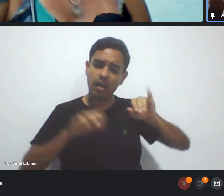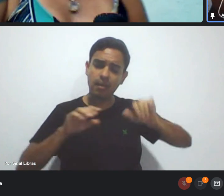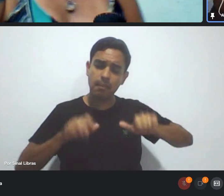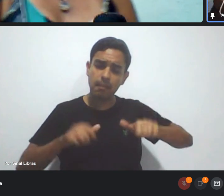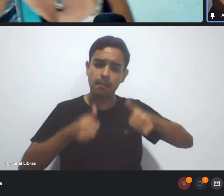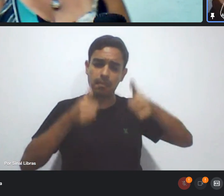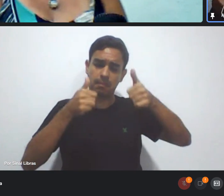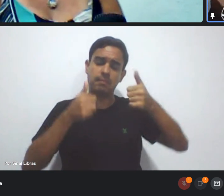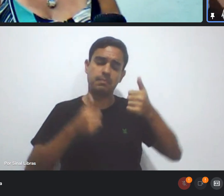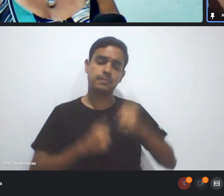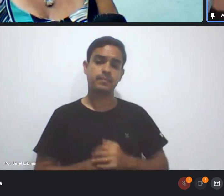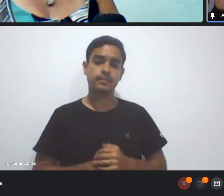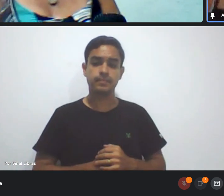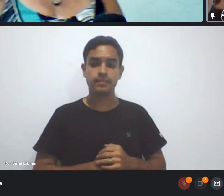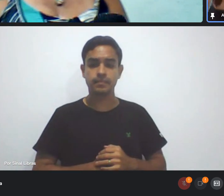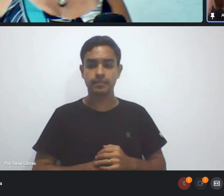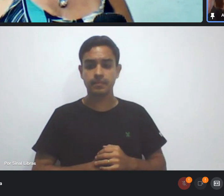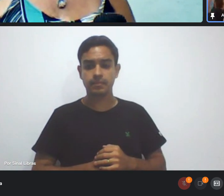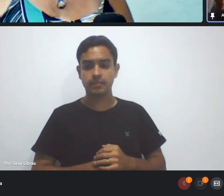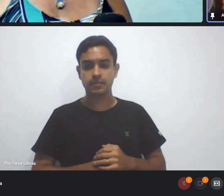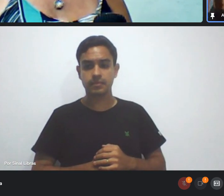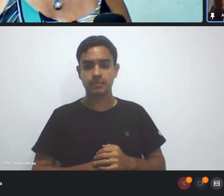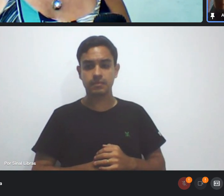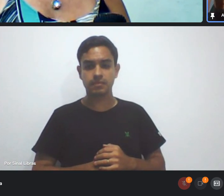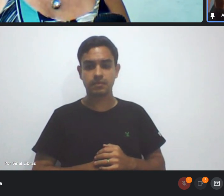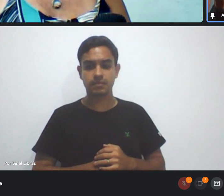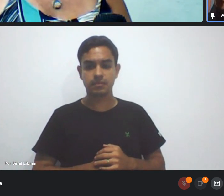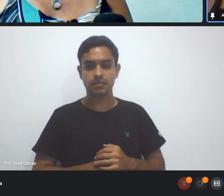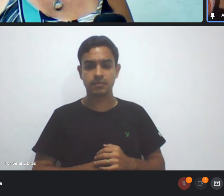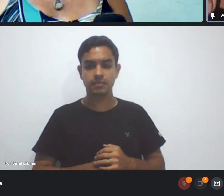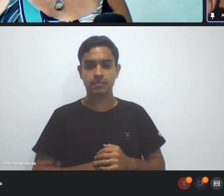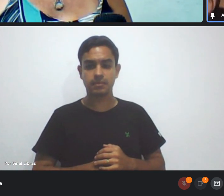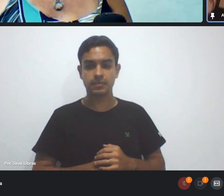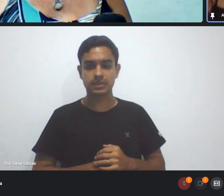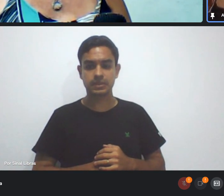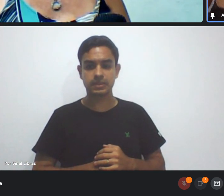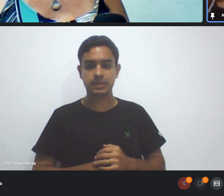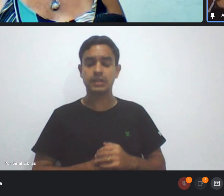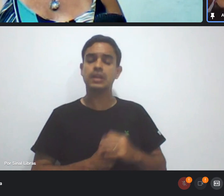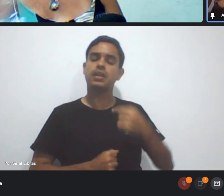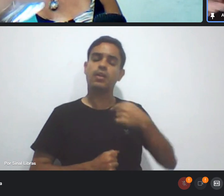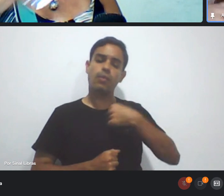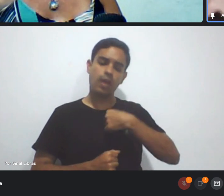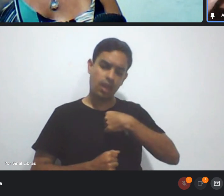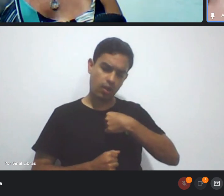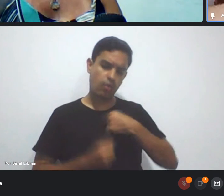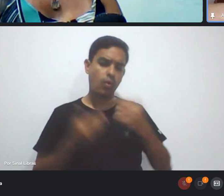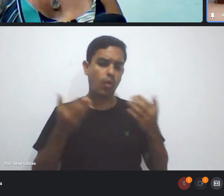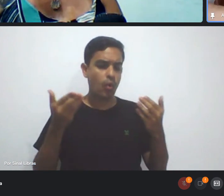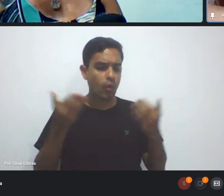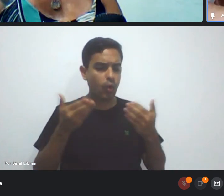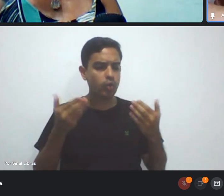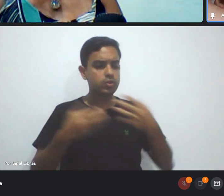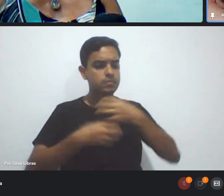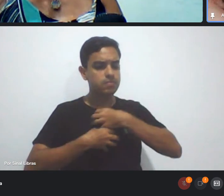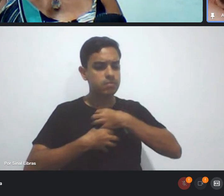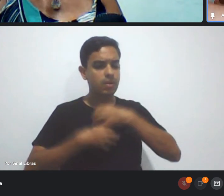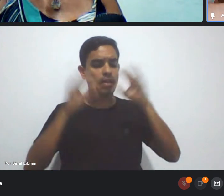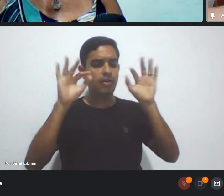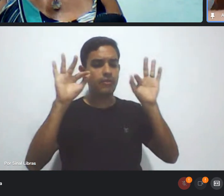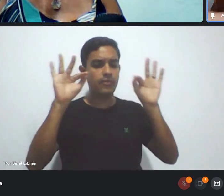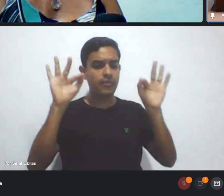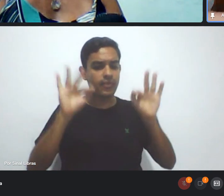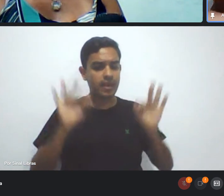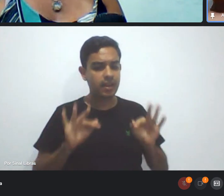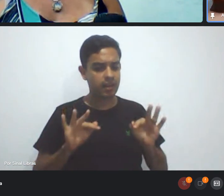Aí, ah, que é isso. Então, assim, gente, eu queria dizer que eu estou aqui hoje, muito feliz, inclusive, por estar vendo